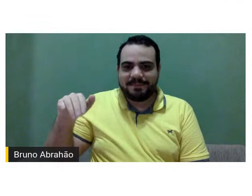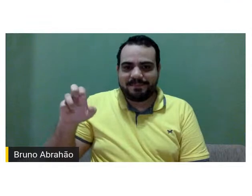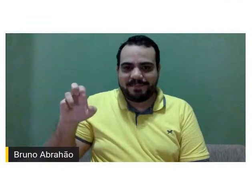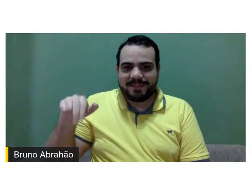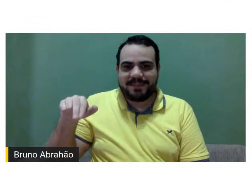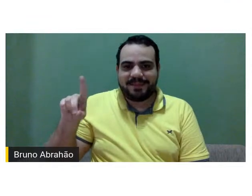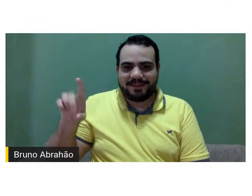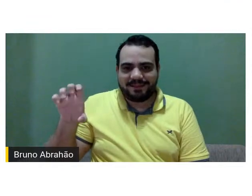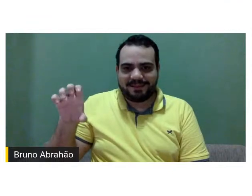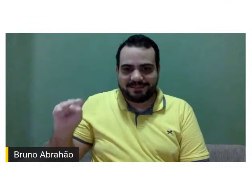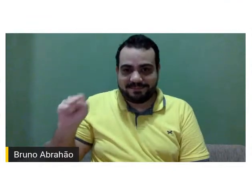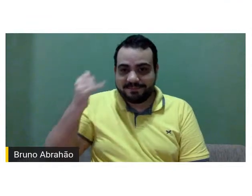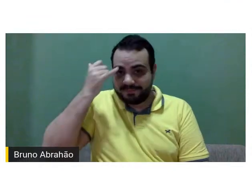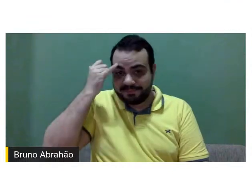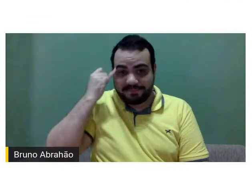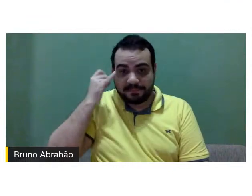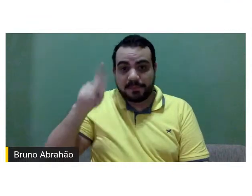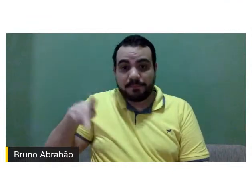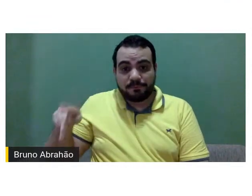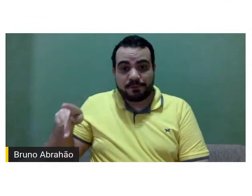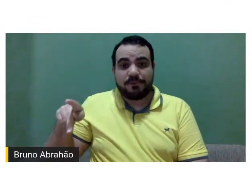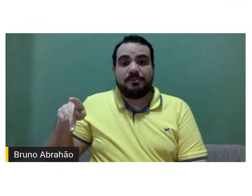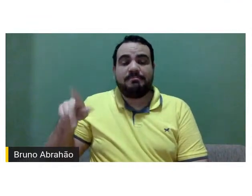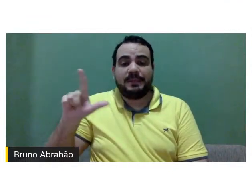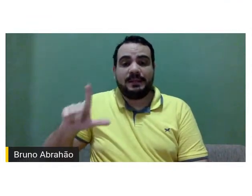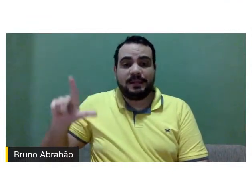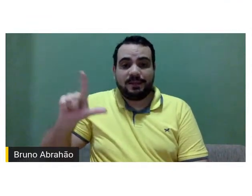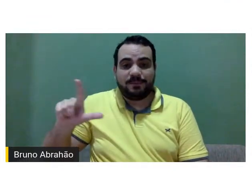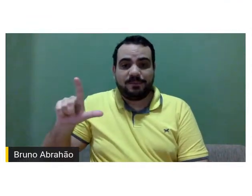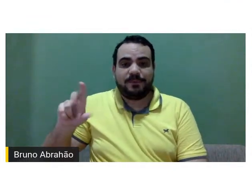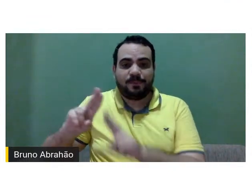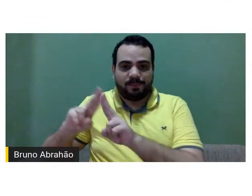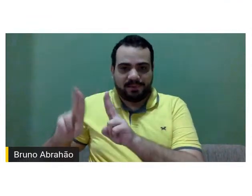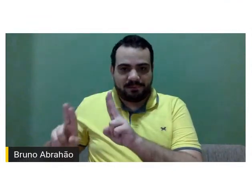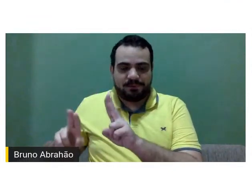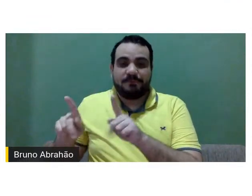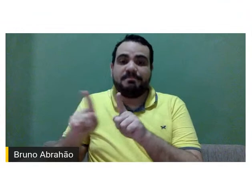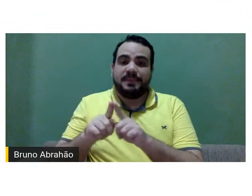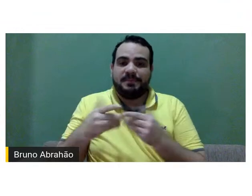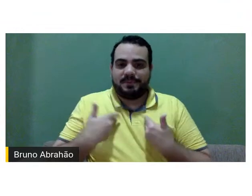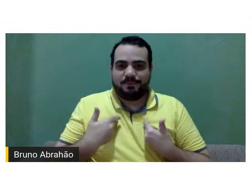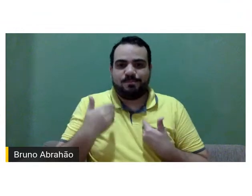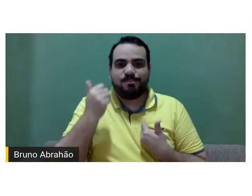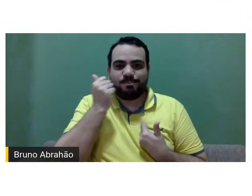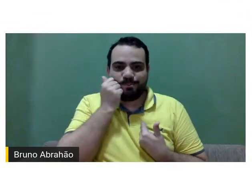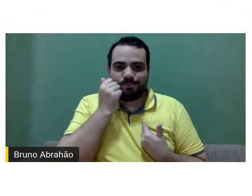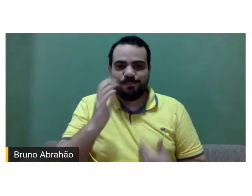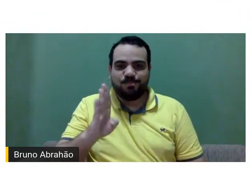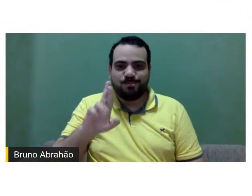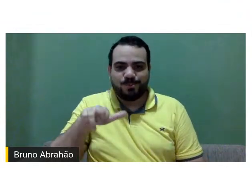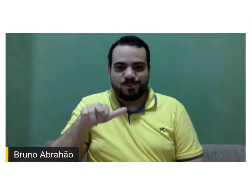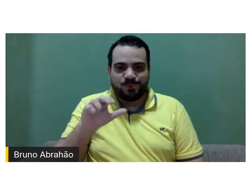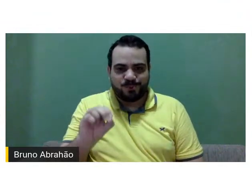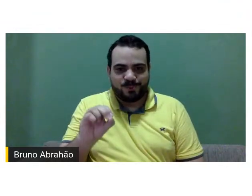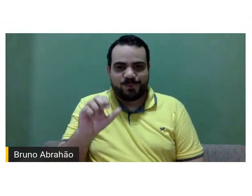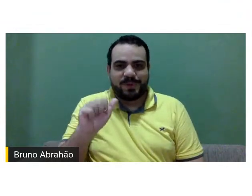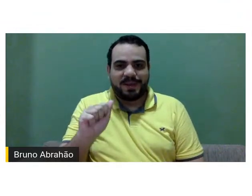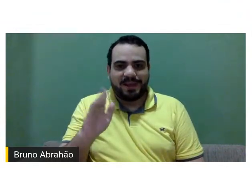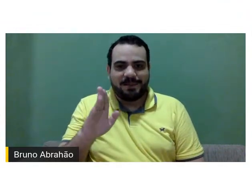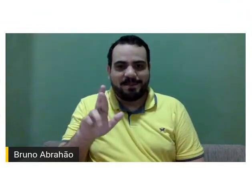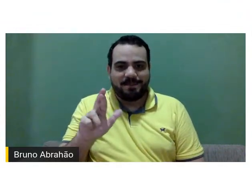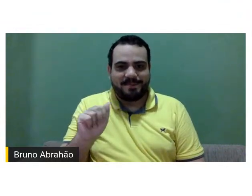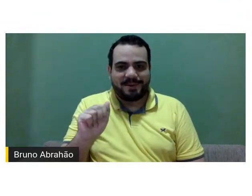eu convidei também a professora Daniele Olá Danielle Mendes era professora de inter